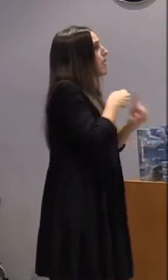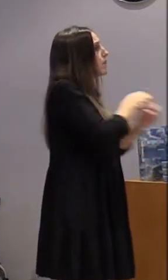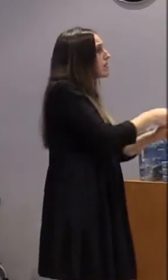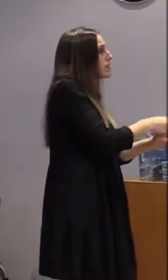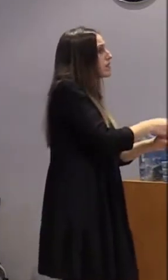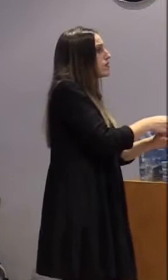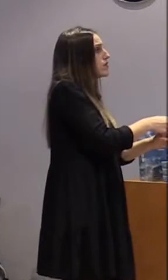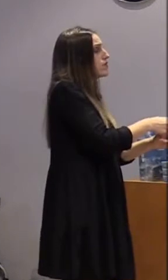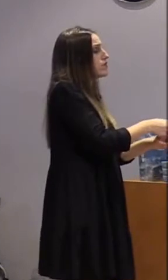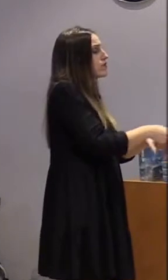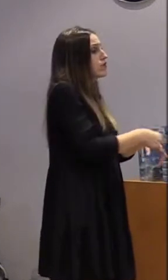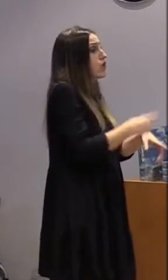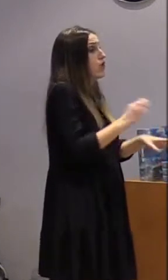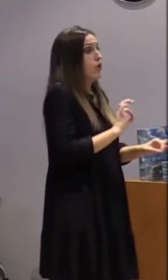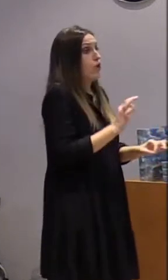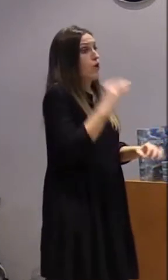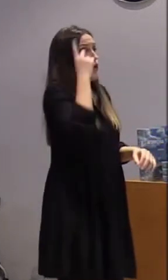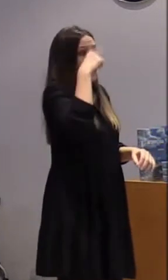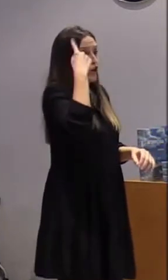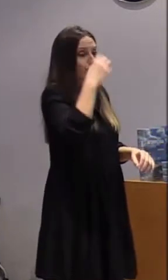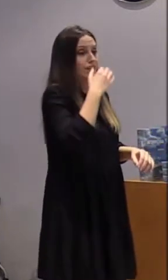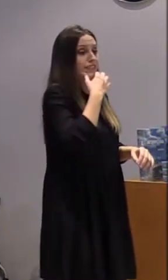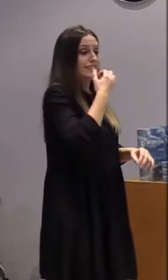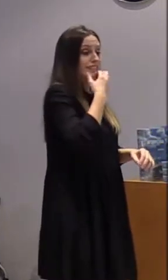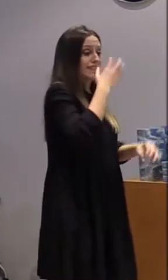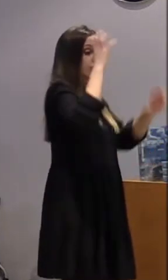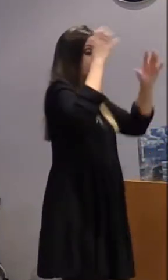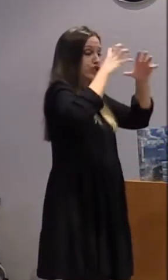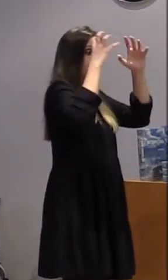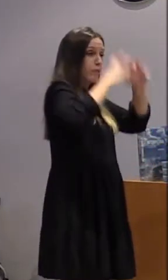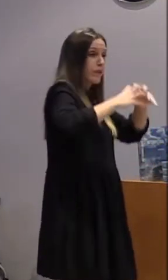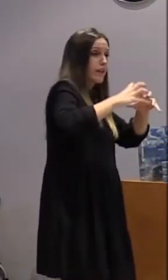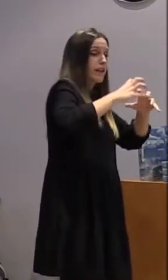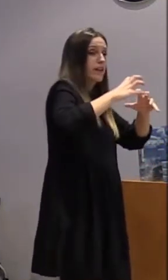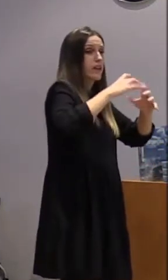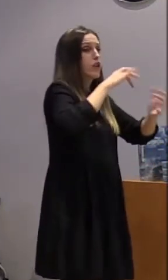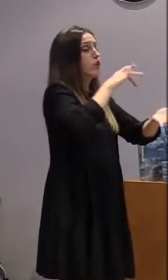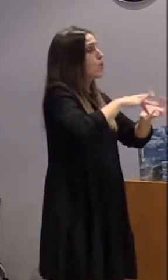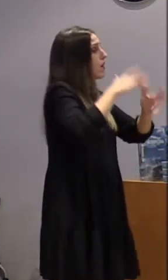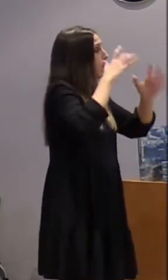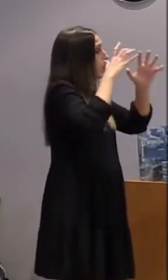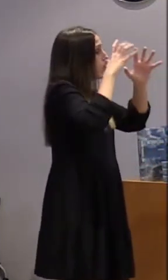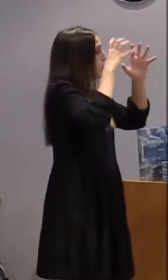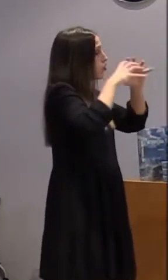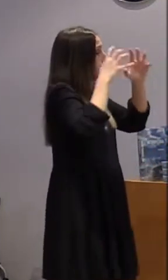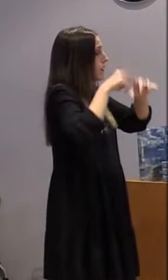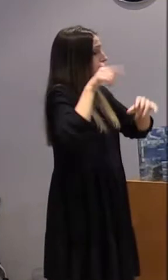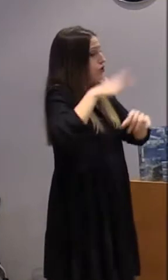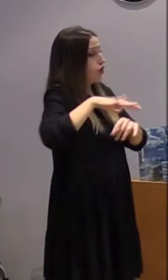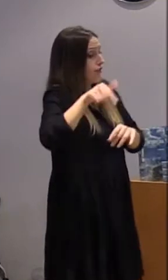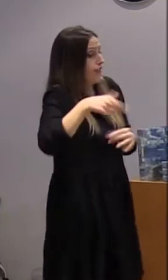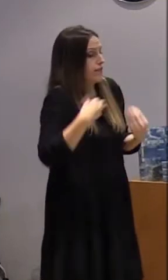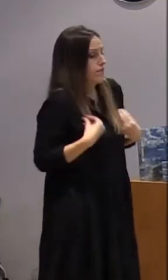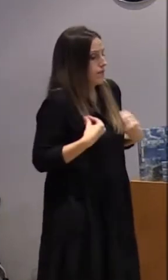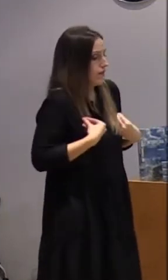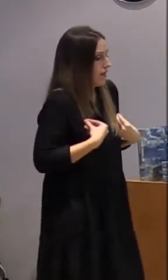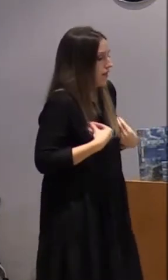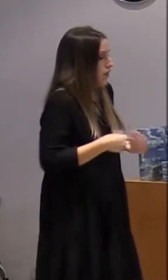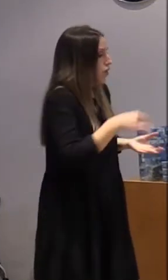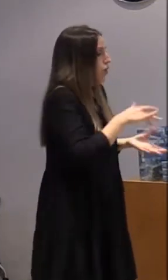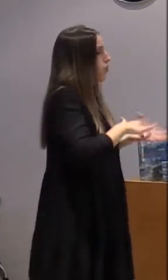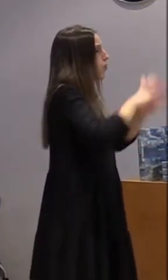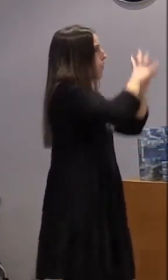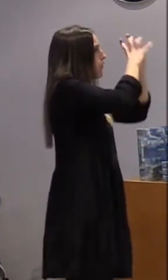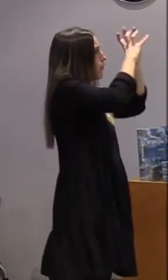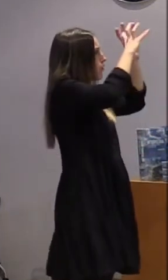allí donde vivía él, o en Londres, si había llovido en Londres a una hora determinada, cuándo había llovido en la zona donde estaba él, cuándo había estado cubierto